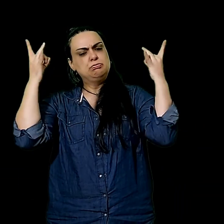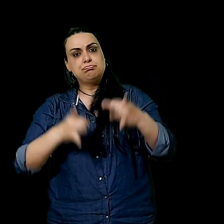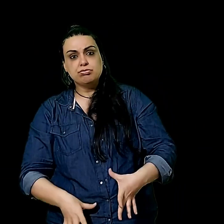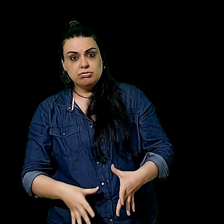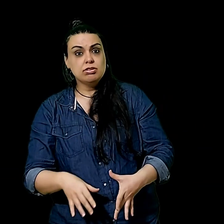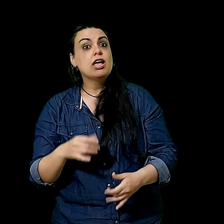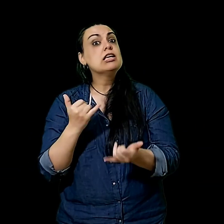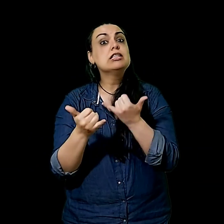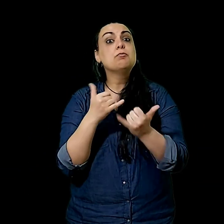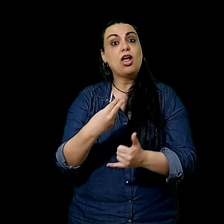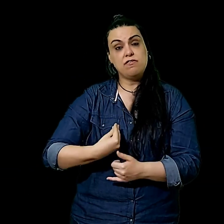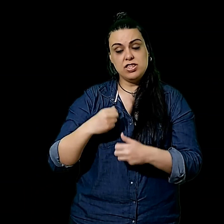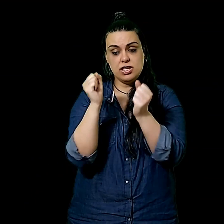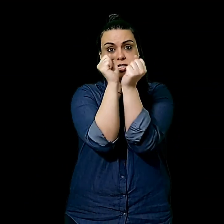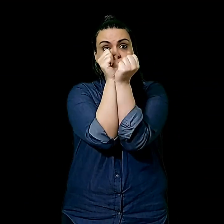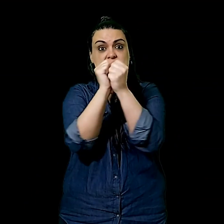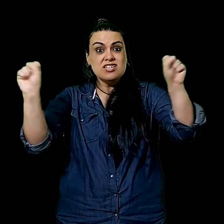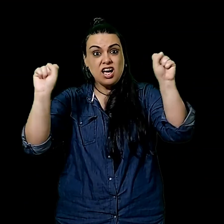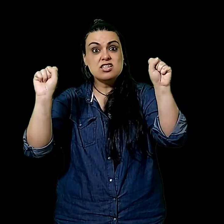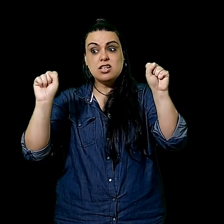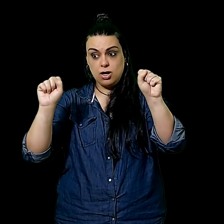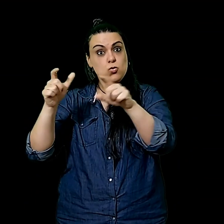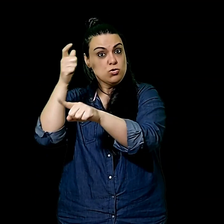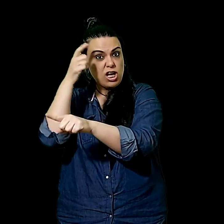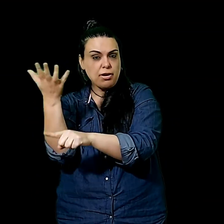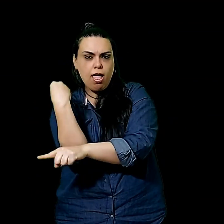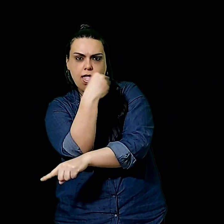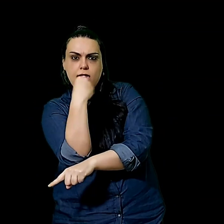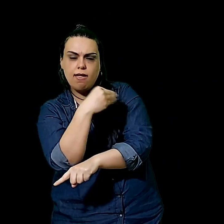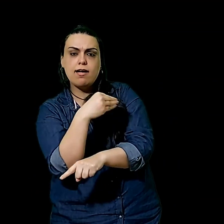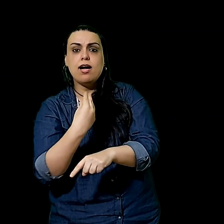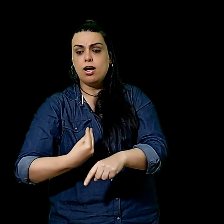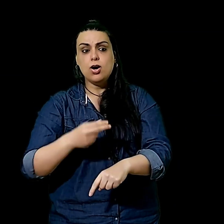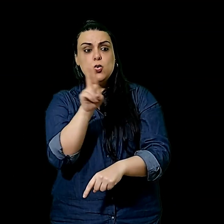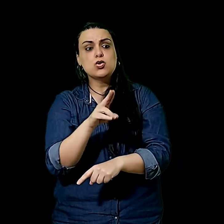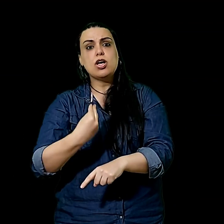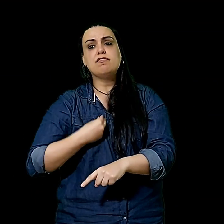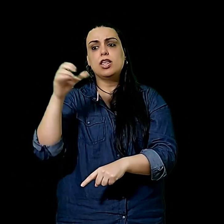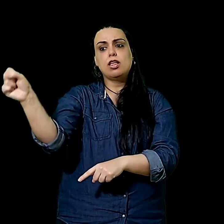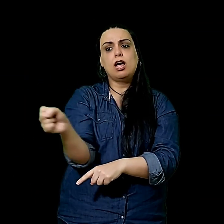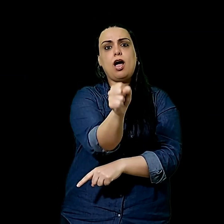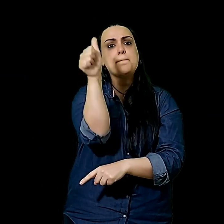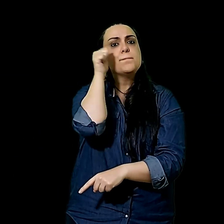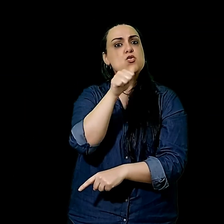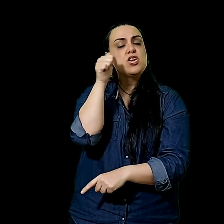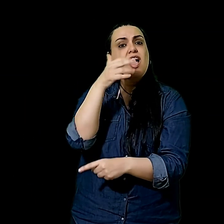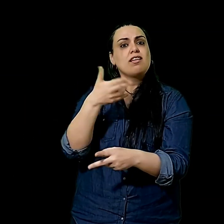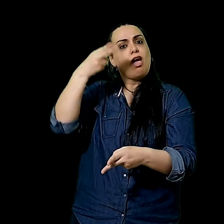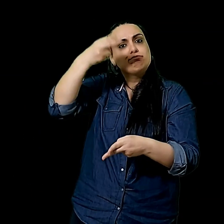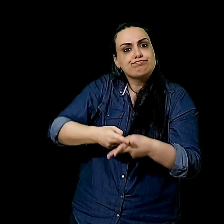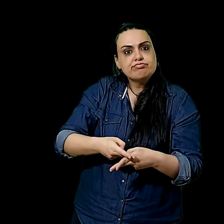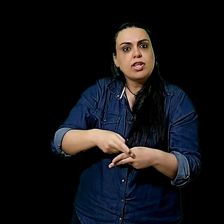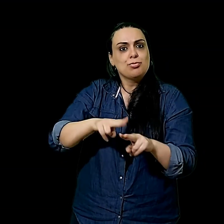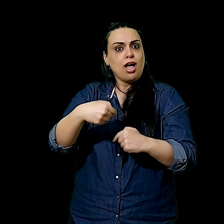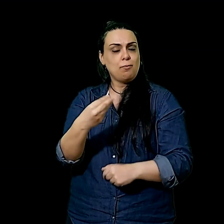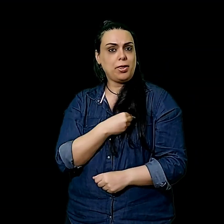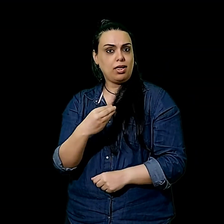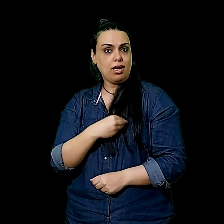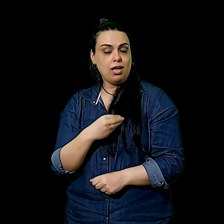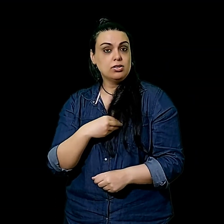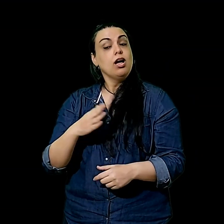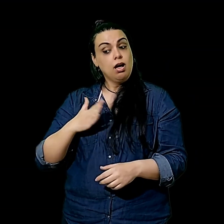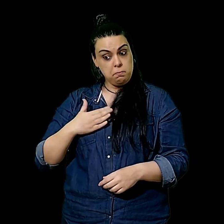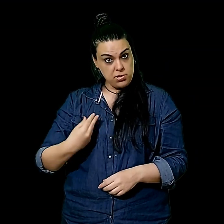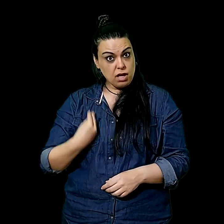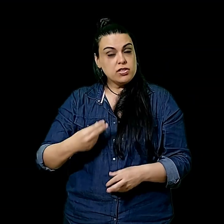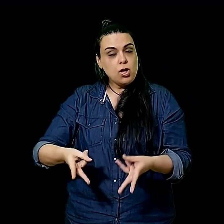chamado na vida de Sansão com uma mulher. Não é para interromper através do pecado. Na minha vida, eu entendi claramente